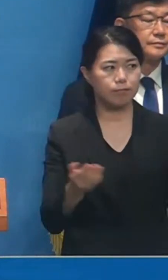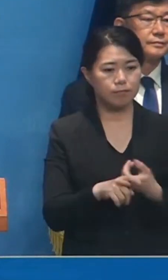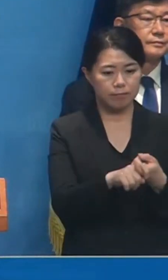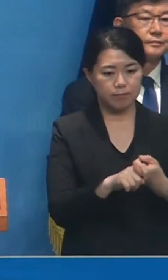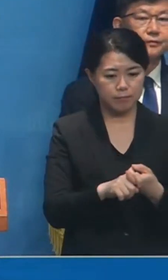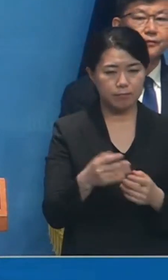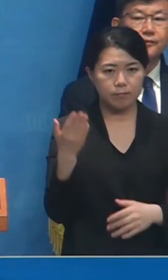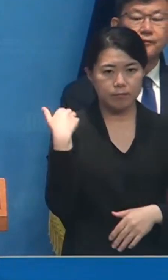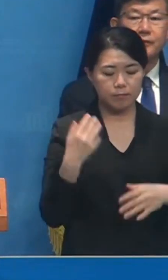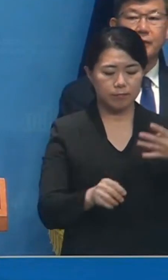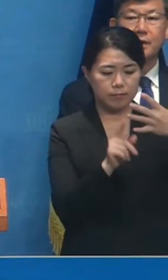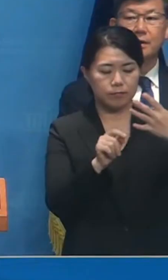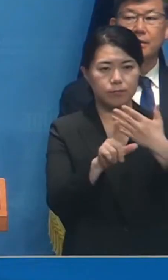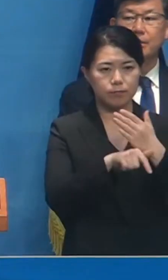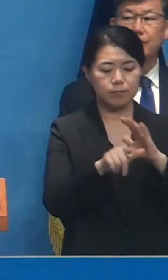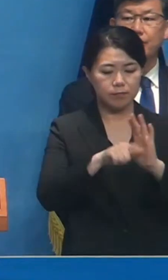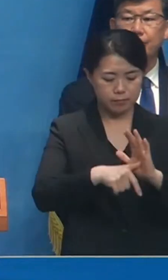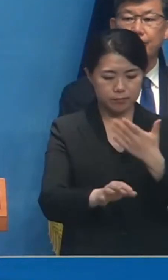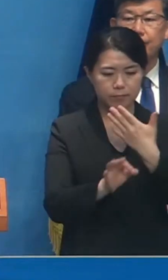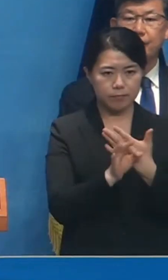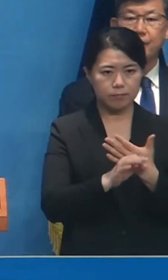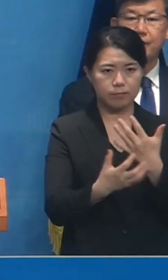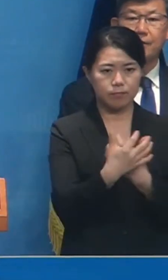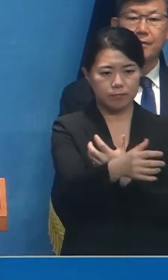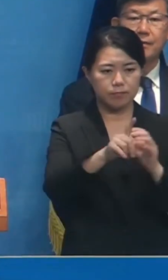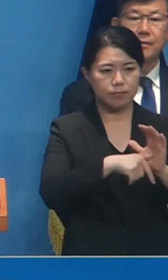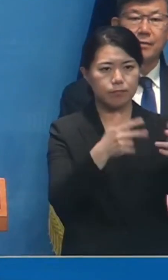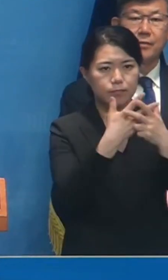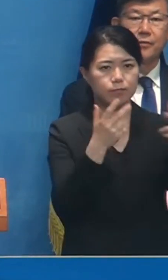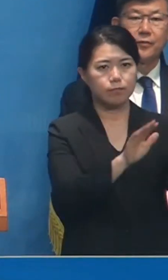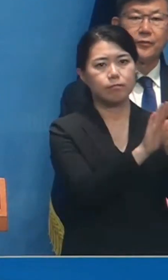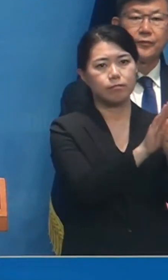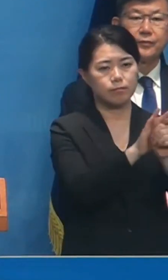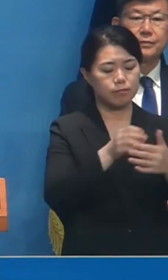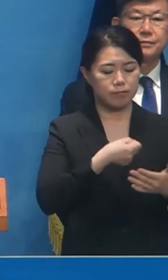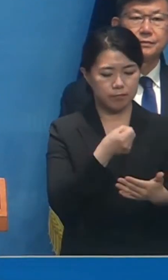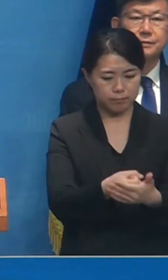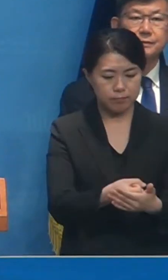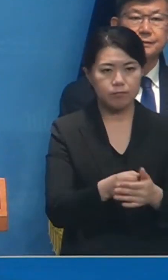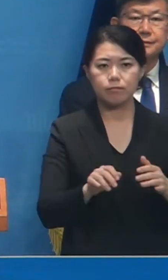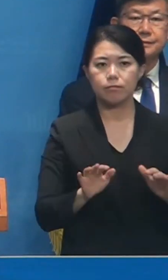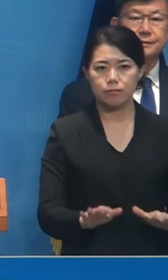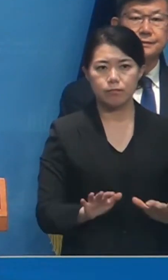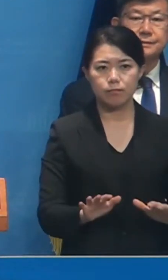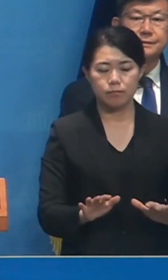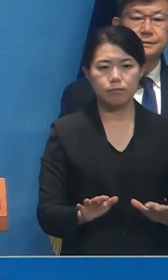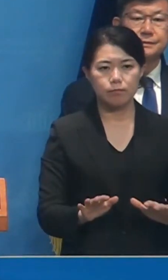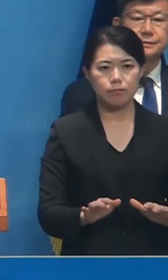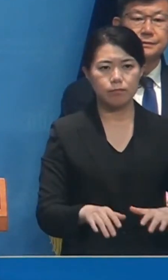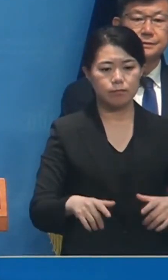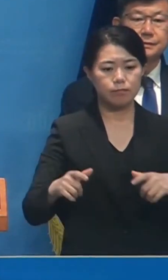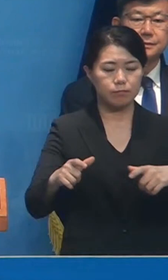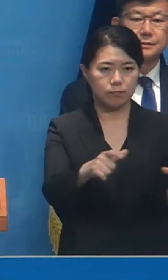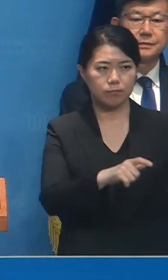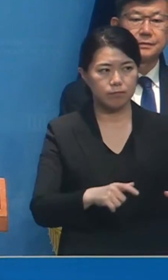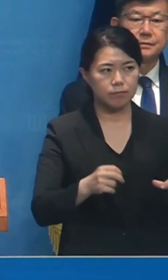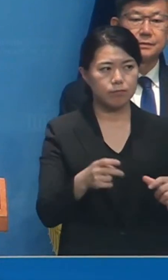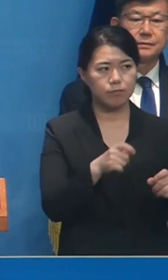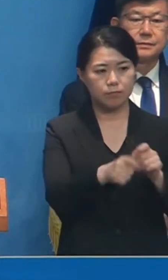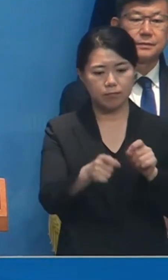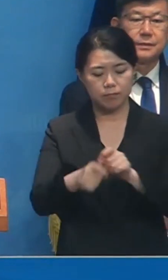4월 임시대의원대회에서 더불어민주당 이재명 후보를 지지하기로 결정했고 지금은 회원조합과 지역본부 그리고